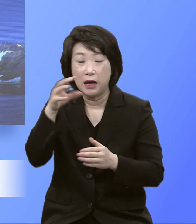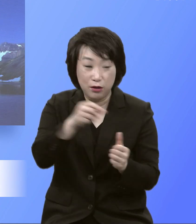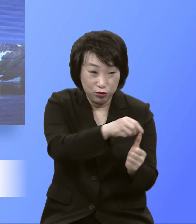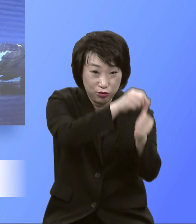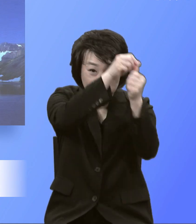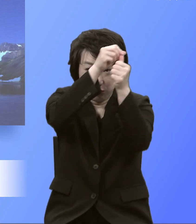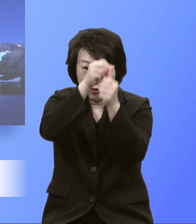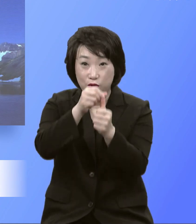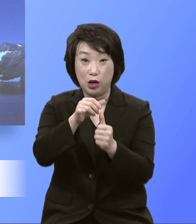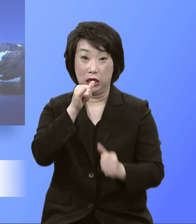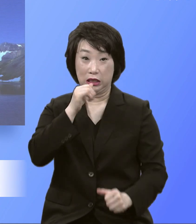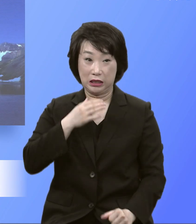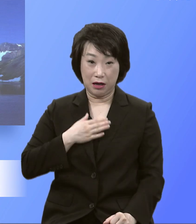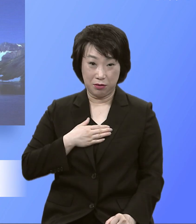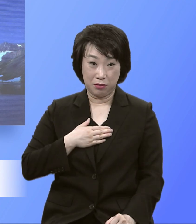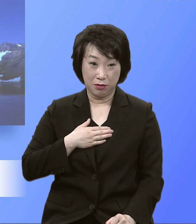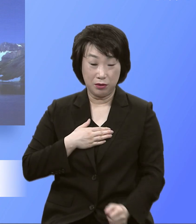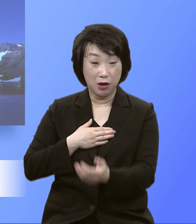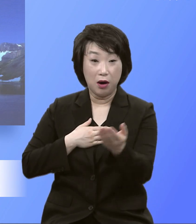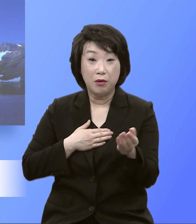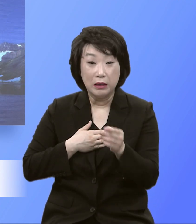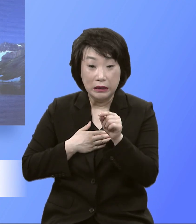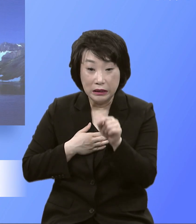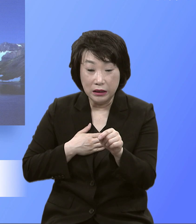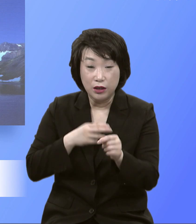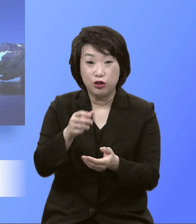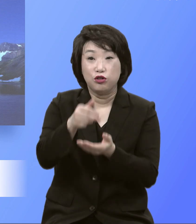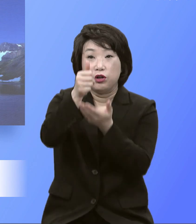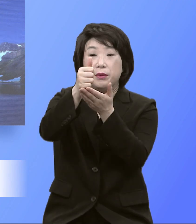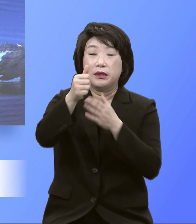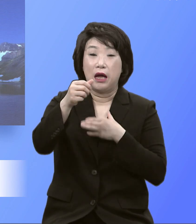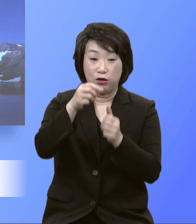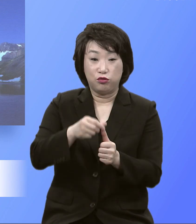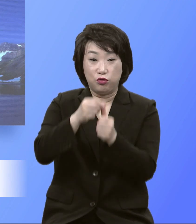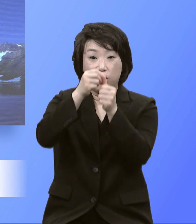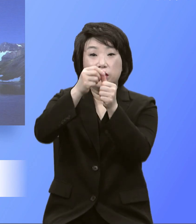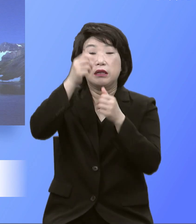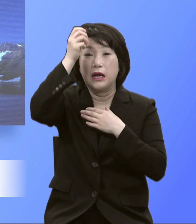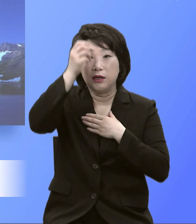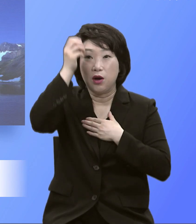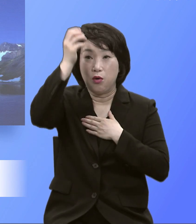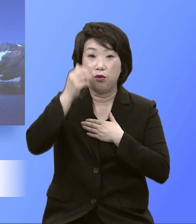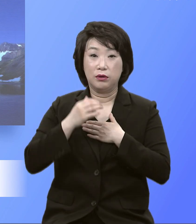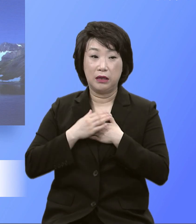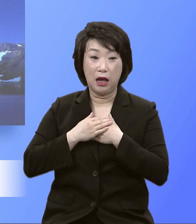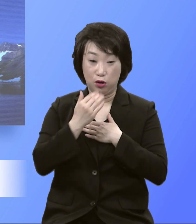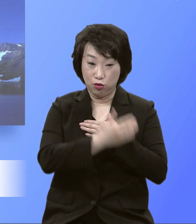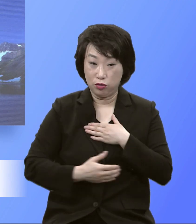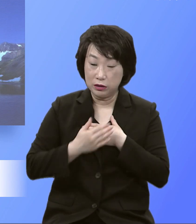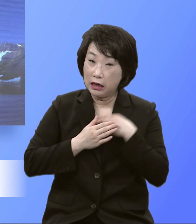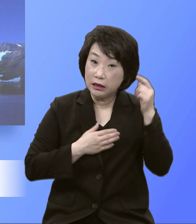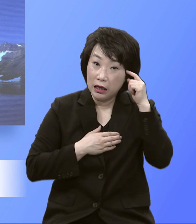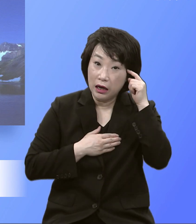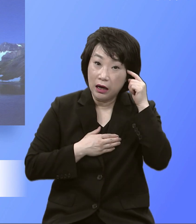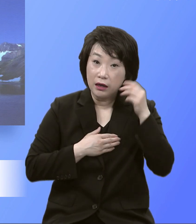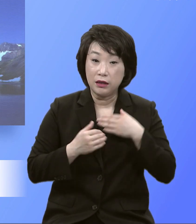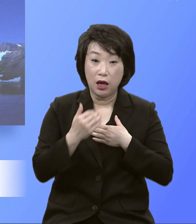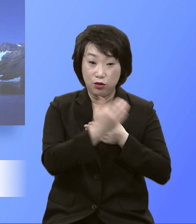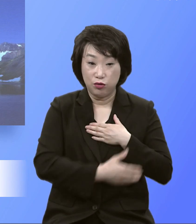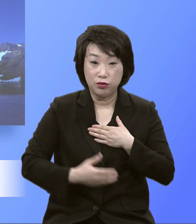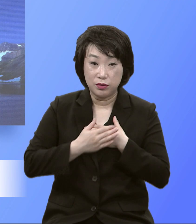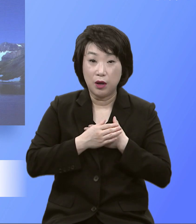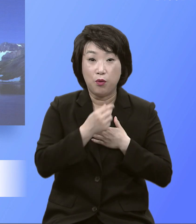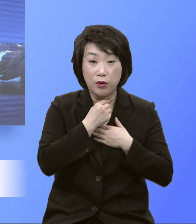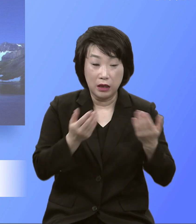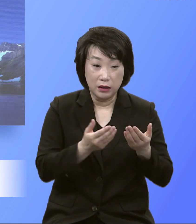구원시켰다. 근데 이 주님이 구원한 내 영혼을 내 육신의 생각과 내